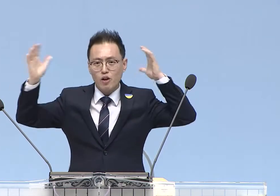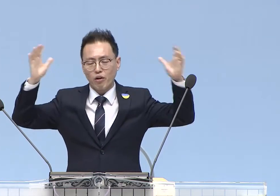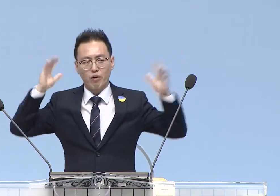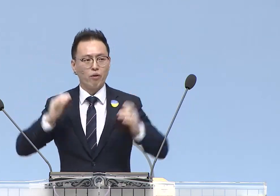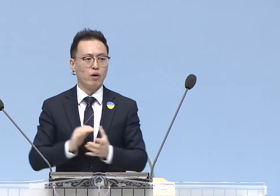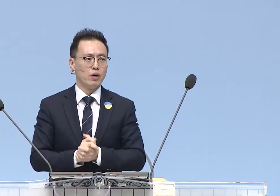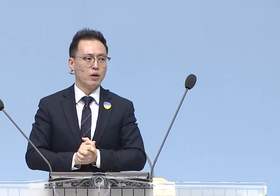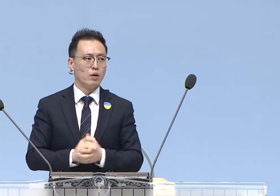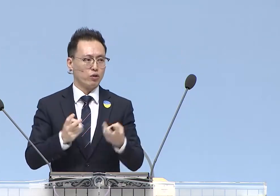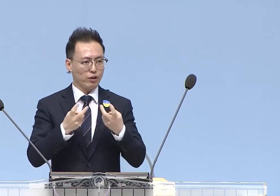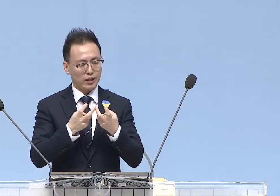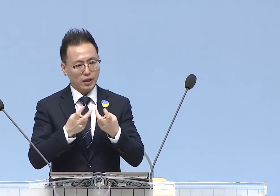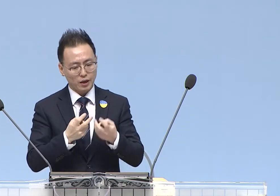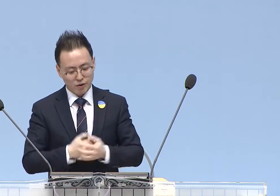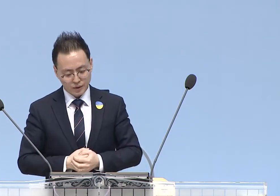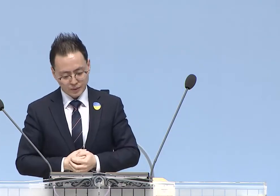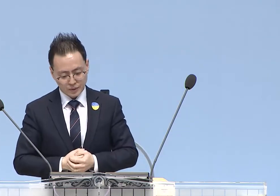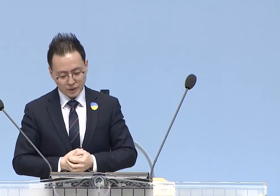헷갈려요. 어떻게 해야 될까요?